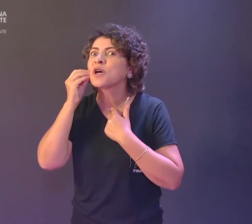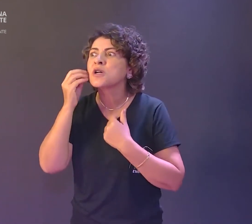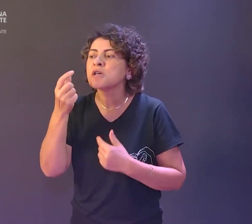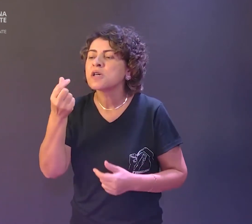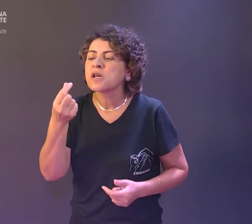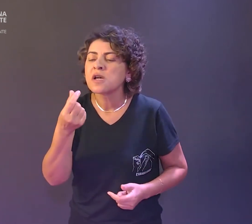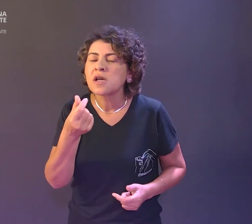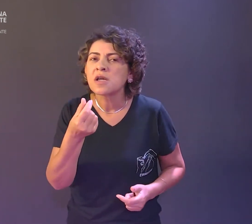riquezas.